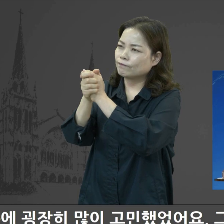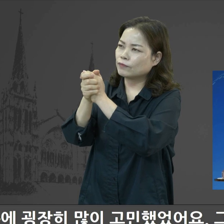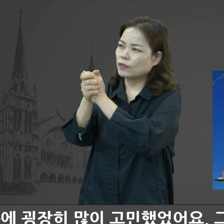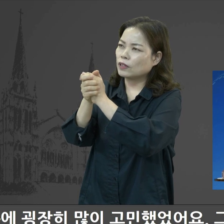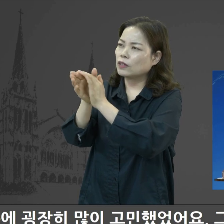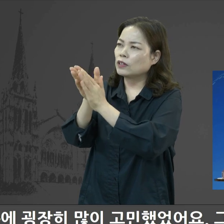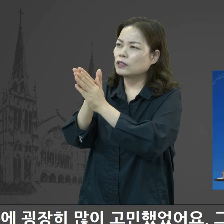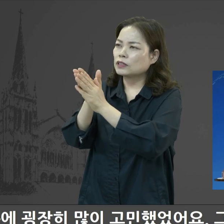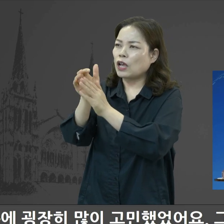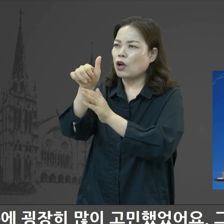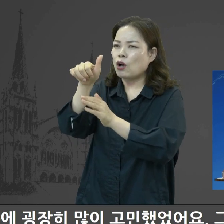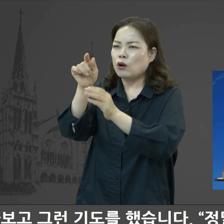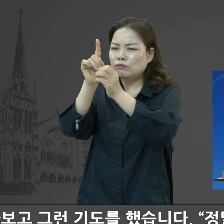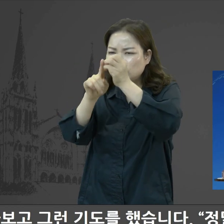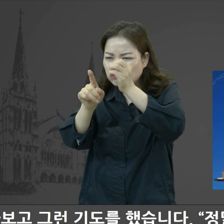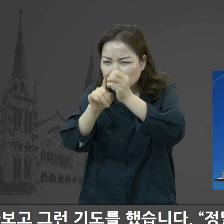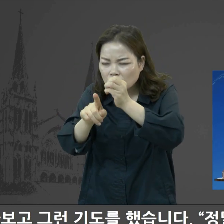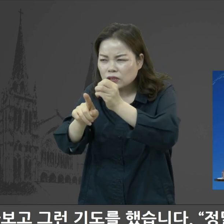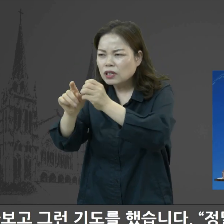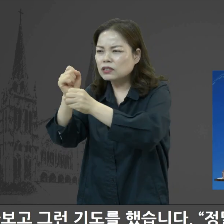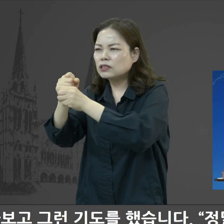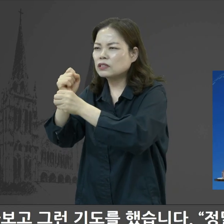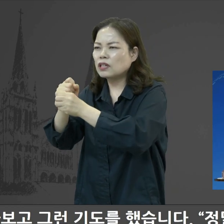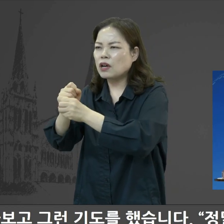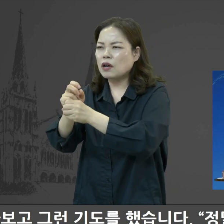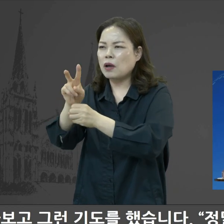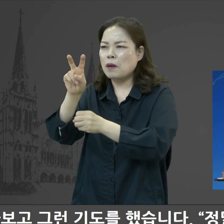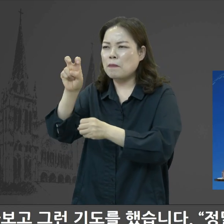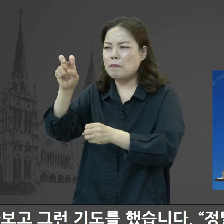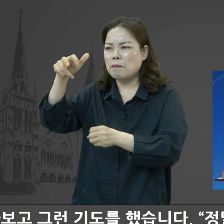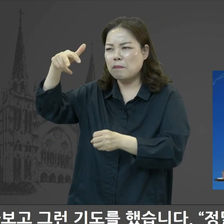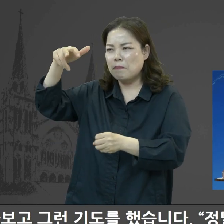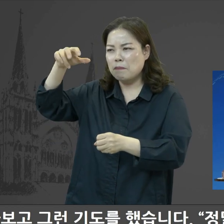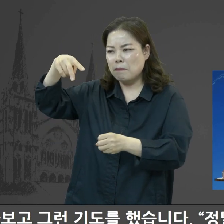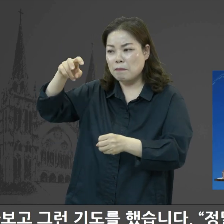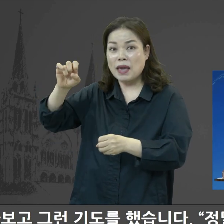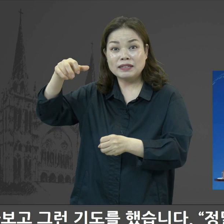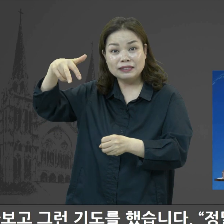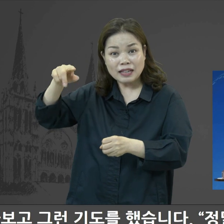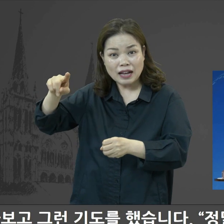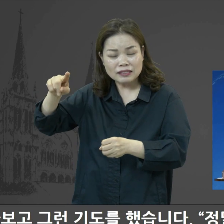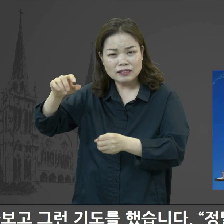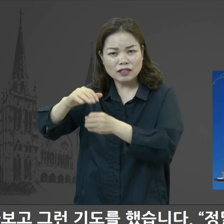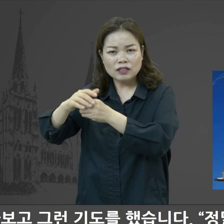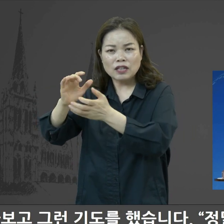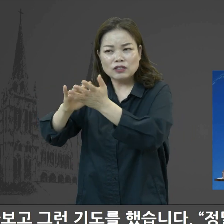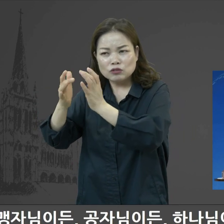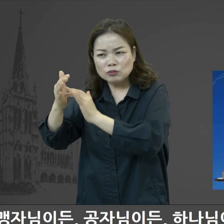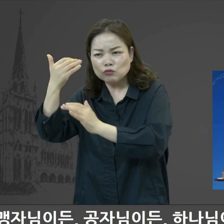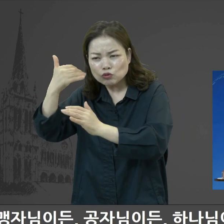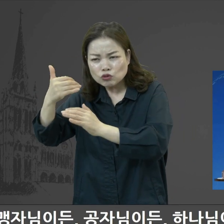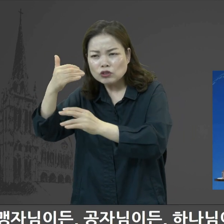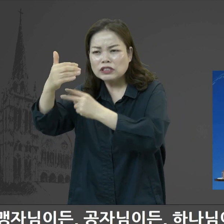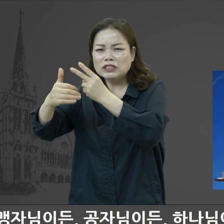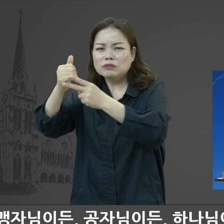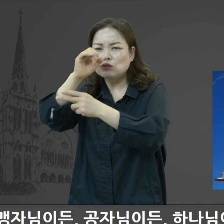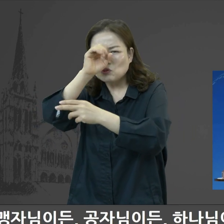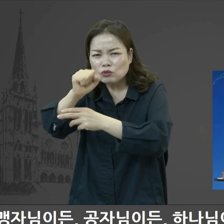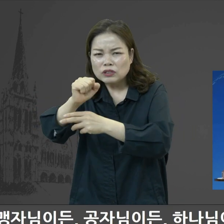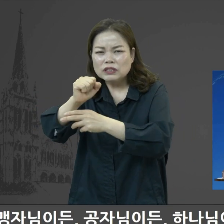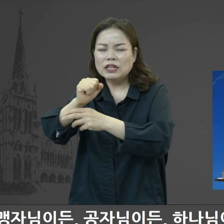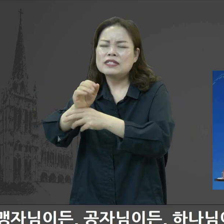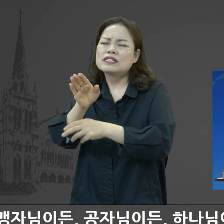정말 관세음보살이든 부처님이든 맹자님이든 공자님이든 하나님이든 예수님이든 누구든 좋습니다.